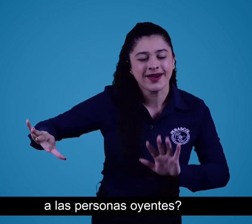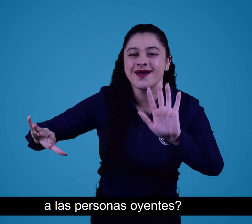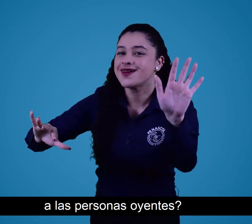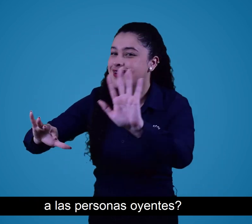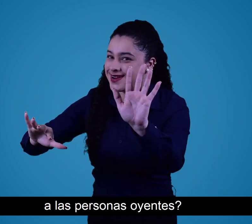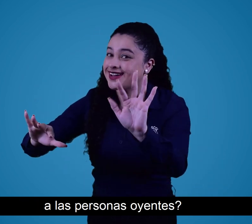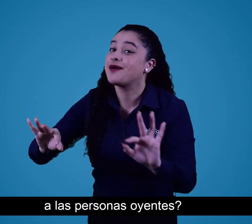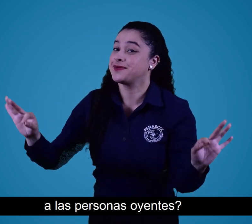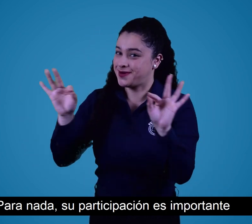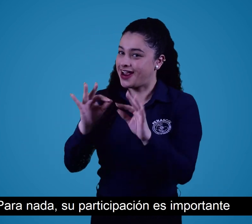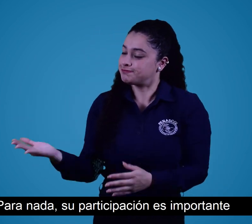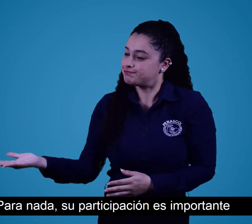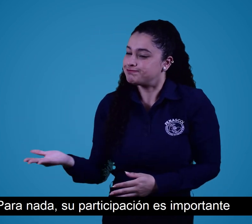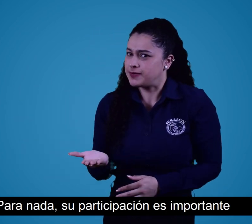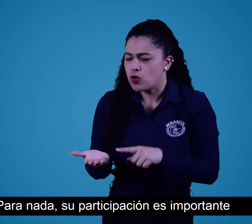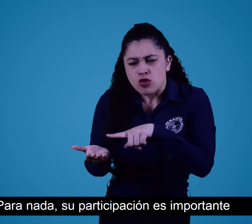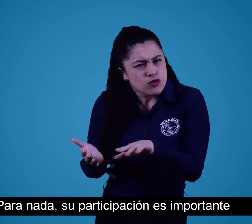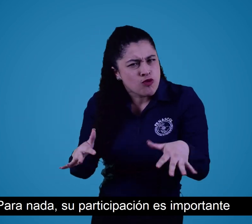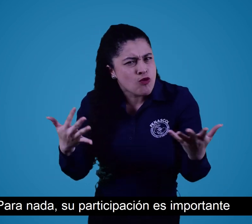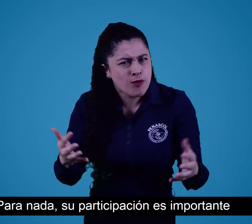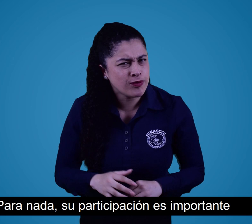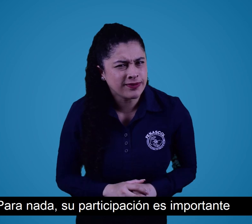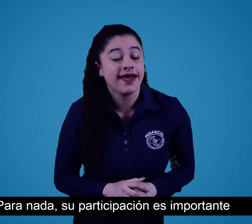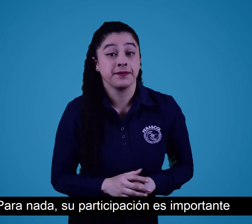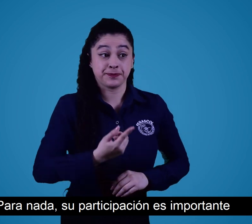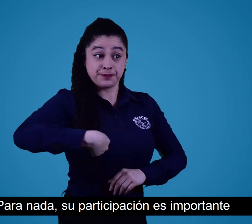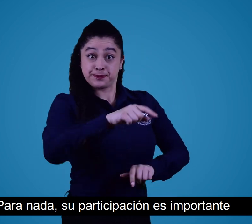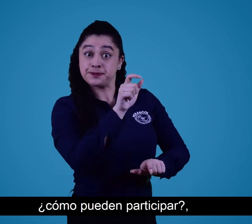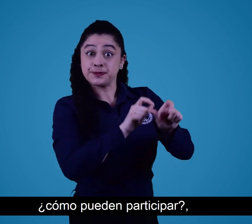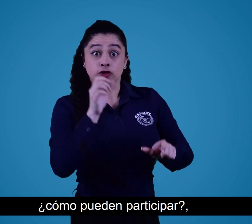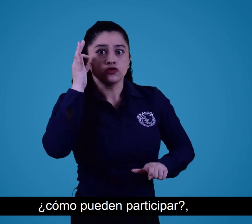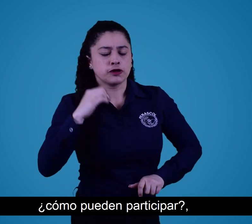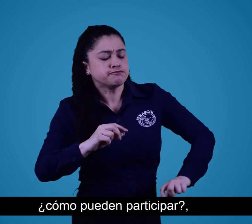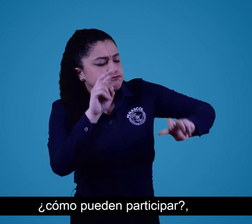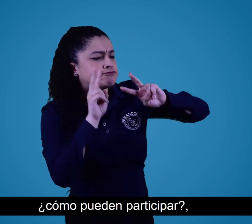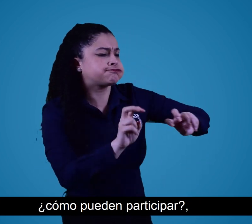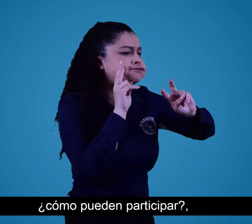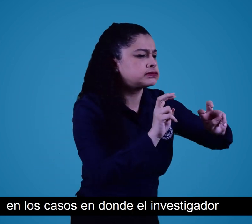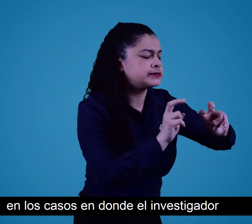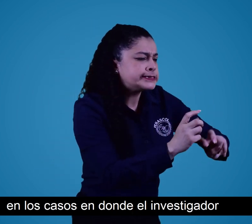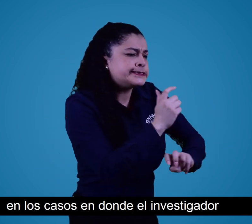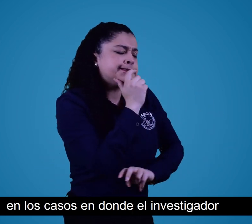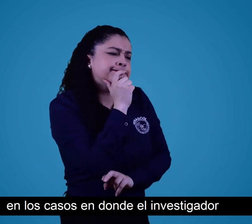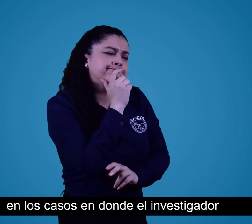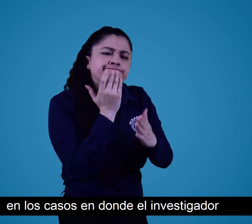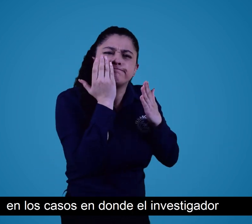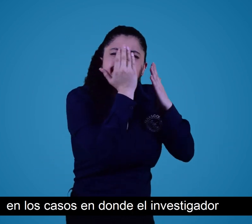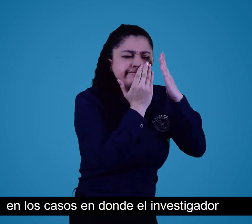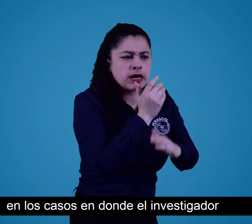personas oyentes? Para nada Su participación es importante Como pueden participar en los casos en donde el